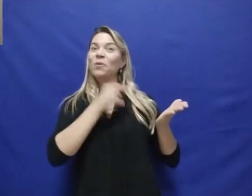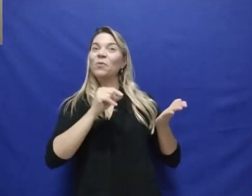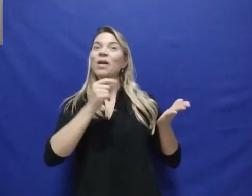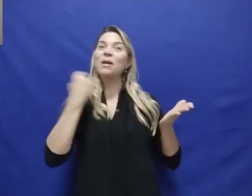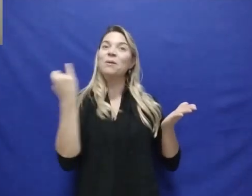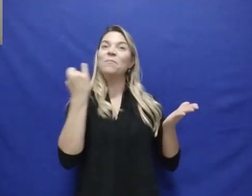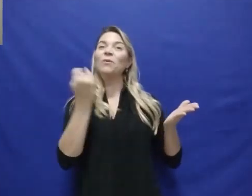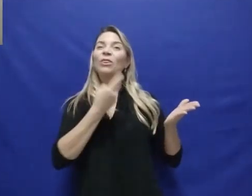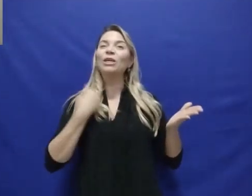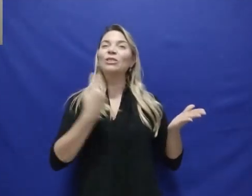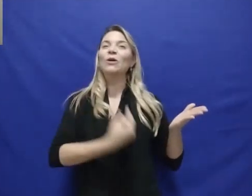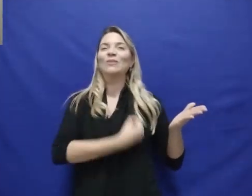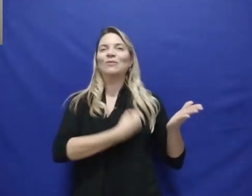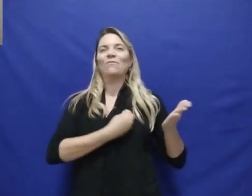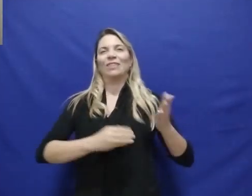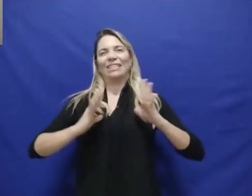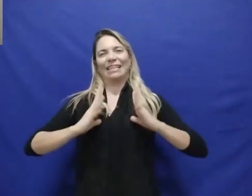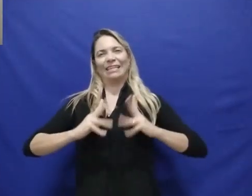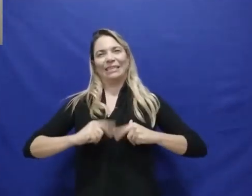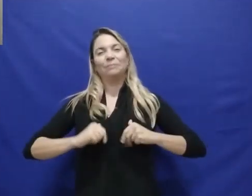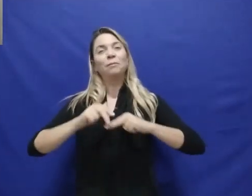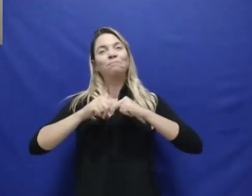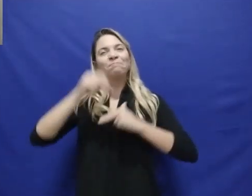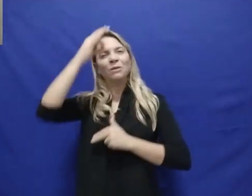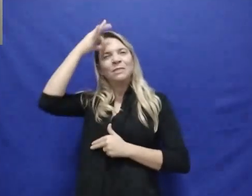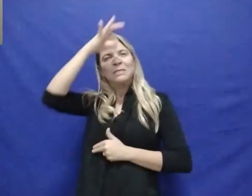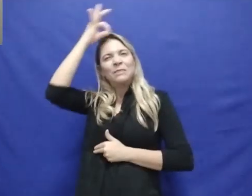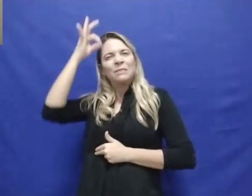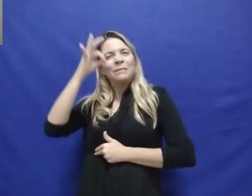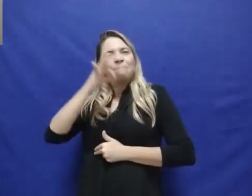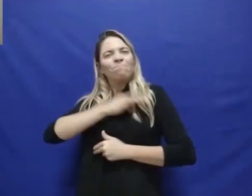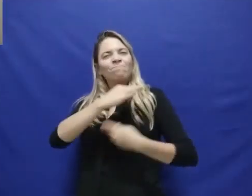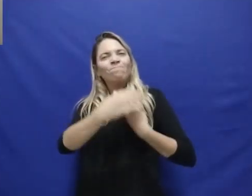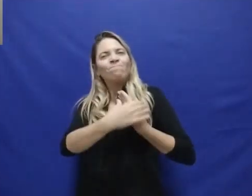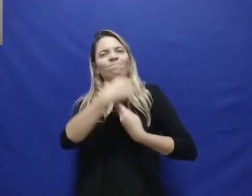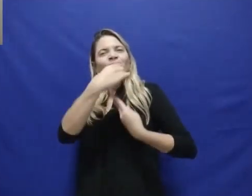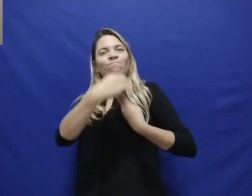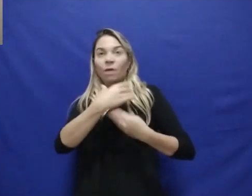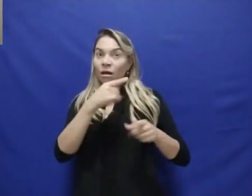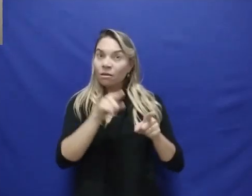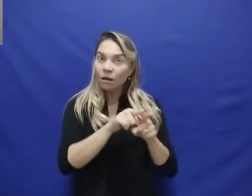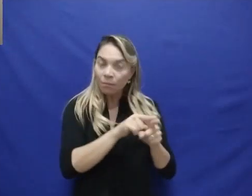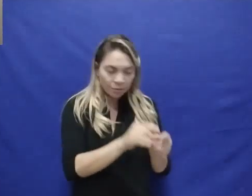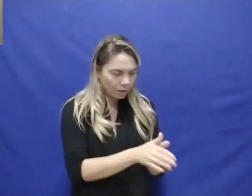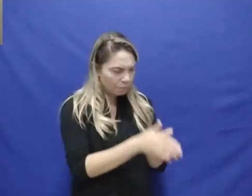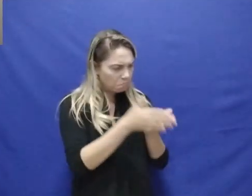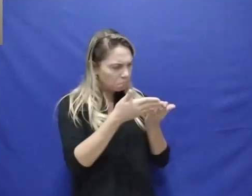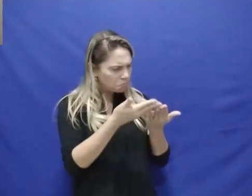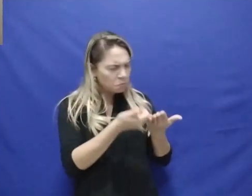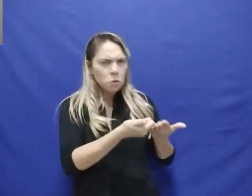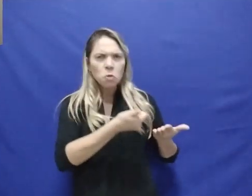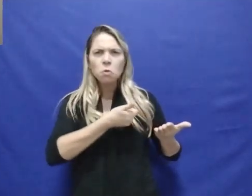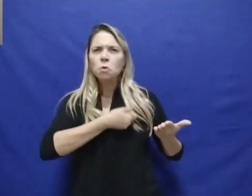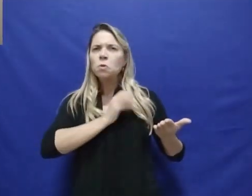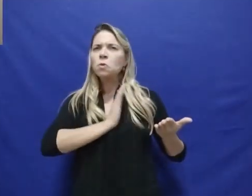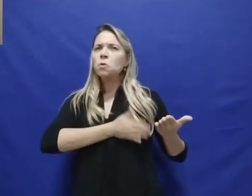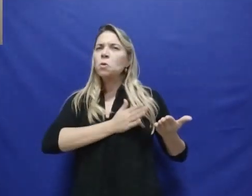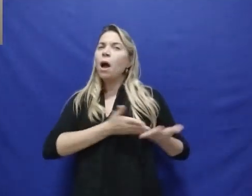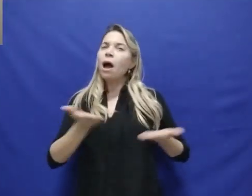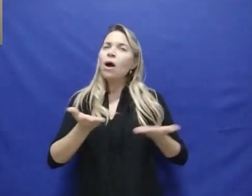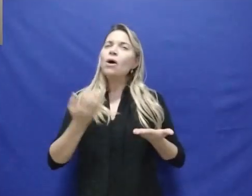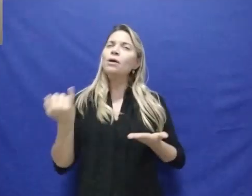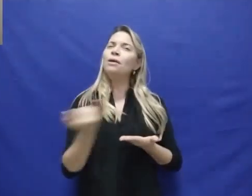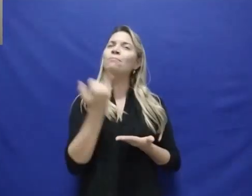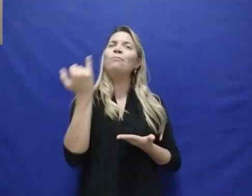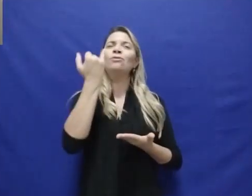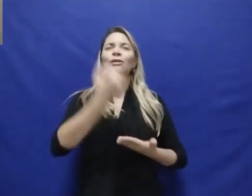do Espírito, uma vida orientada pela palavra de Deus, nós dedicamos ao Senhor as nossas